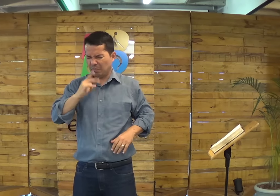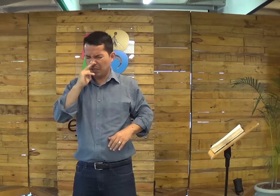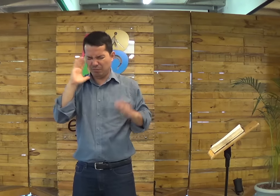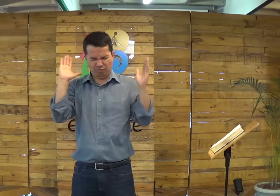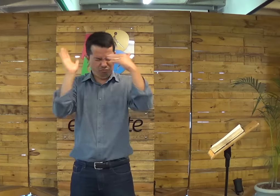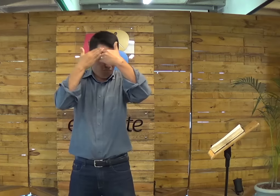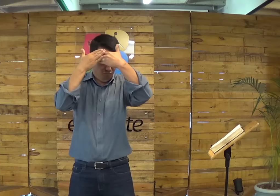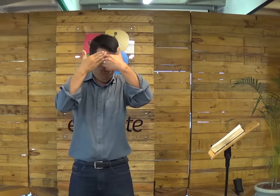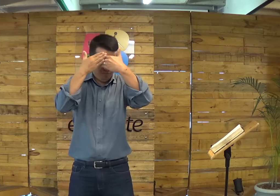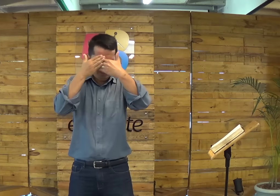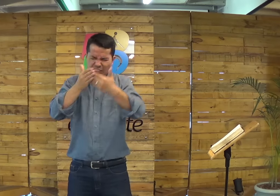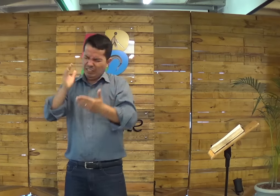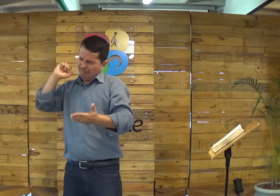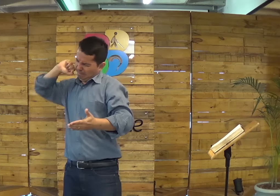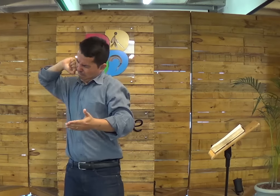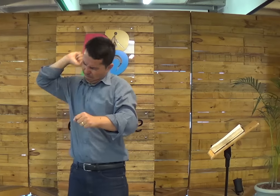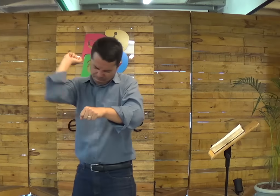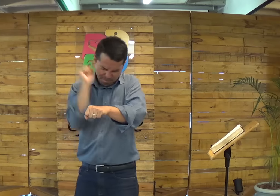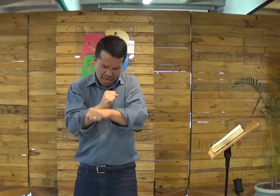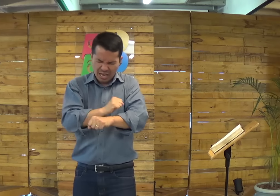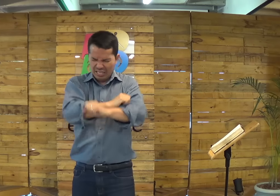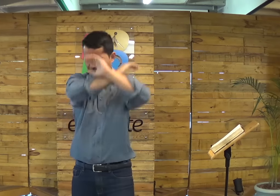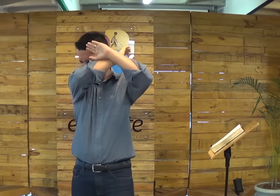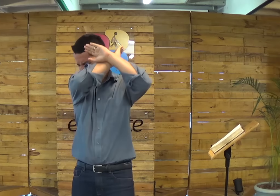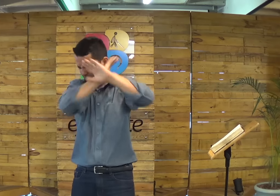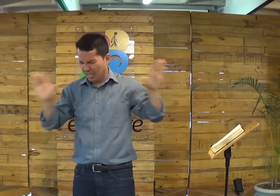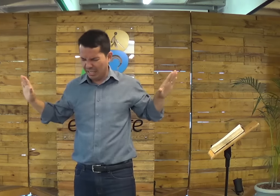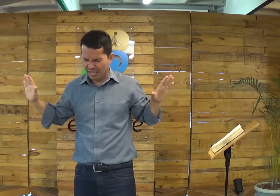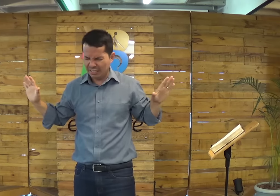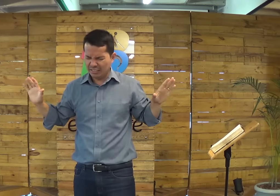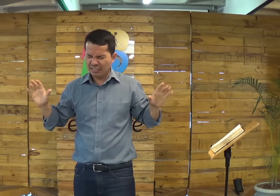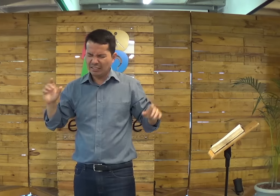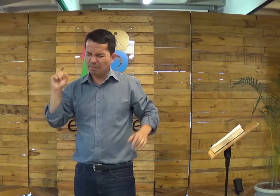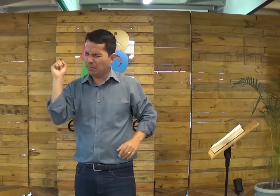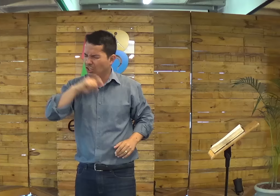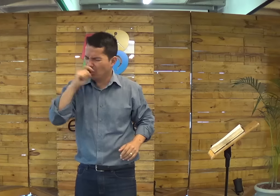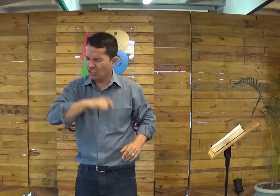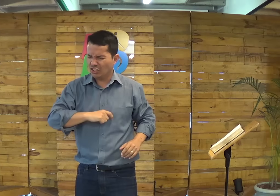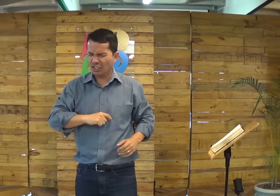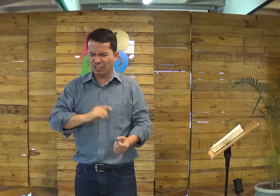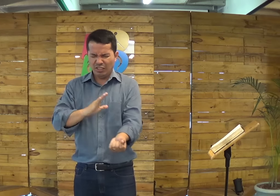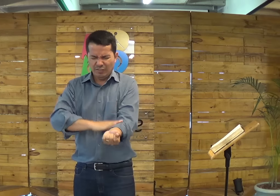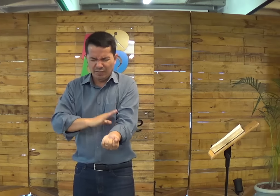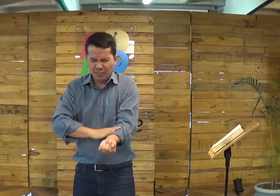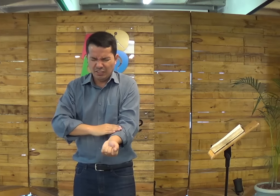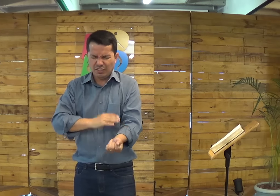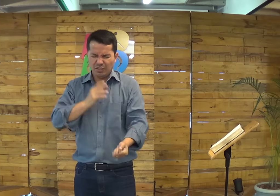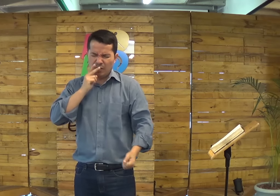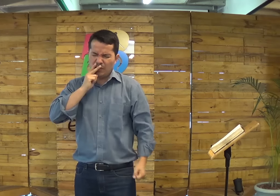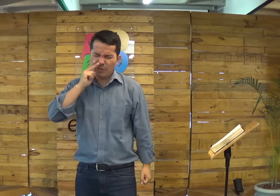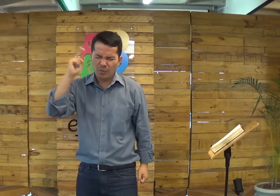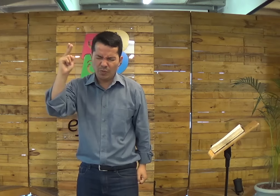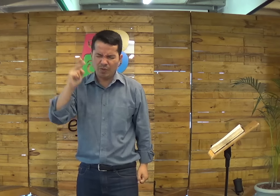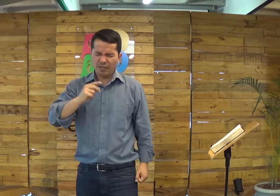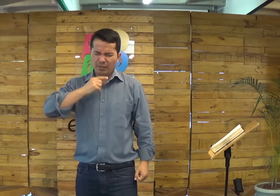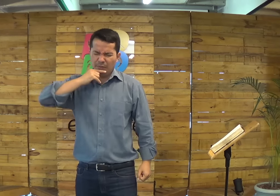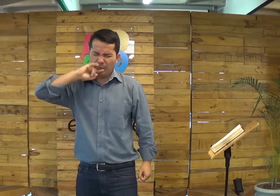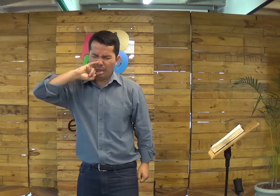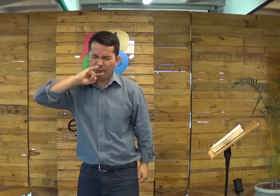que a gente é melhor que a gente não seja assim que isso pare se tem mentira se tem vício fumo